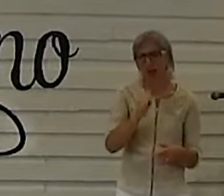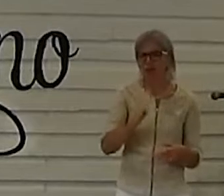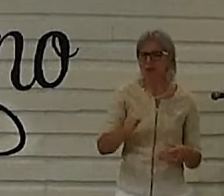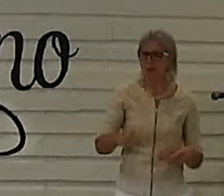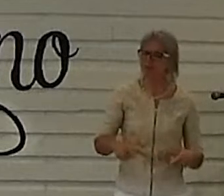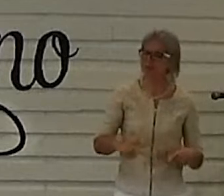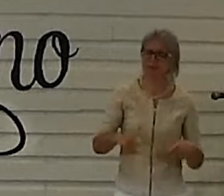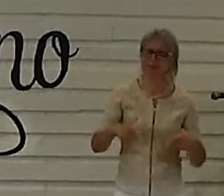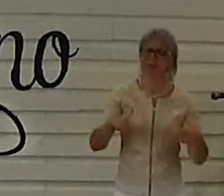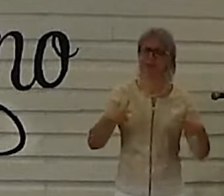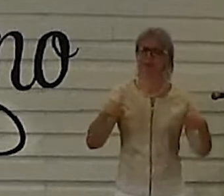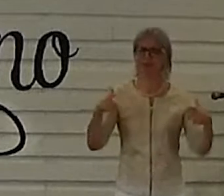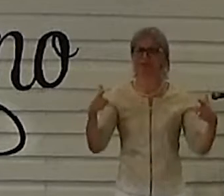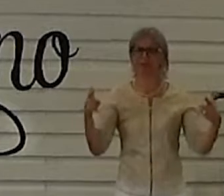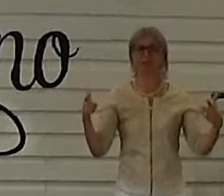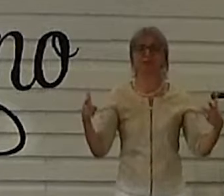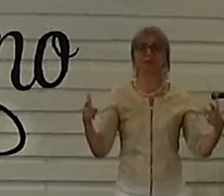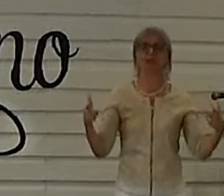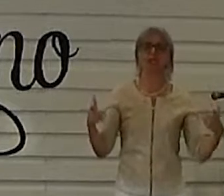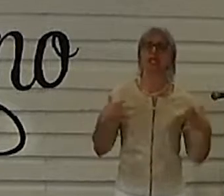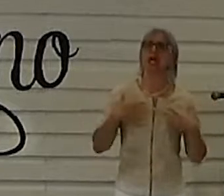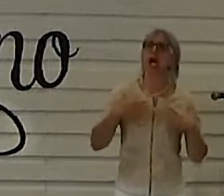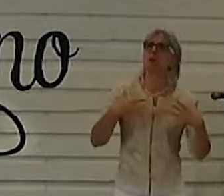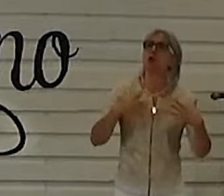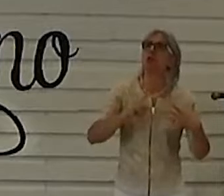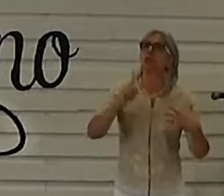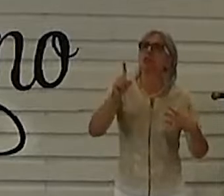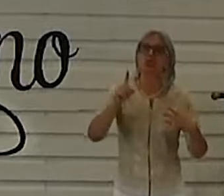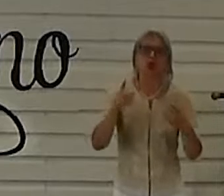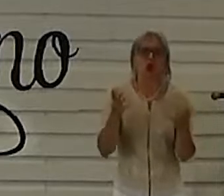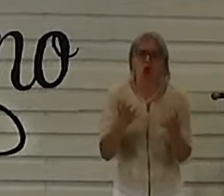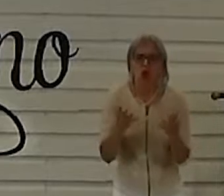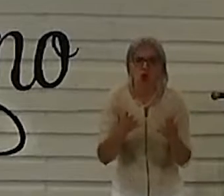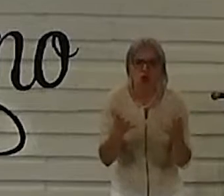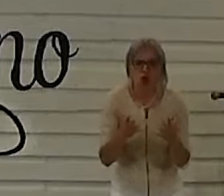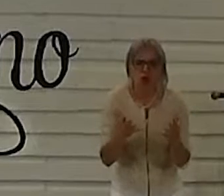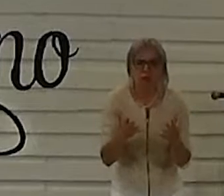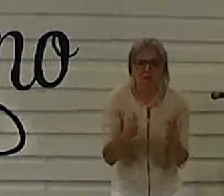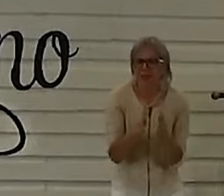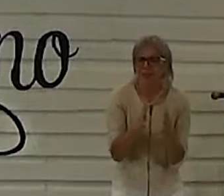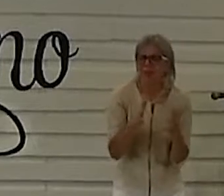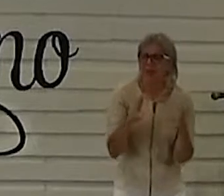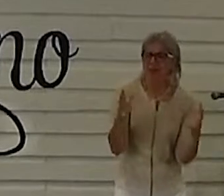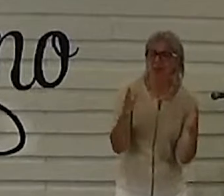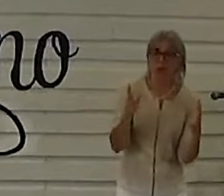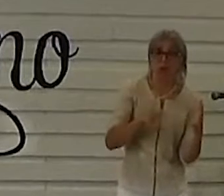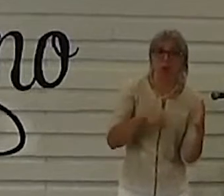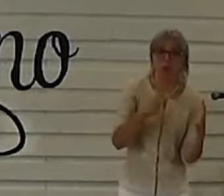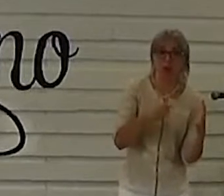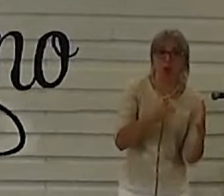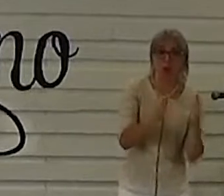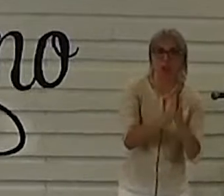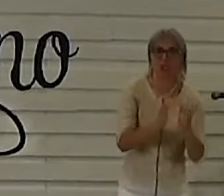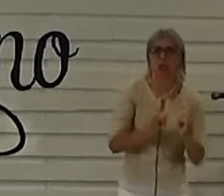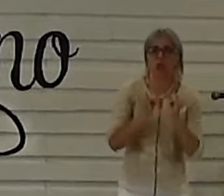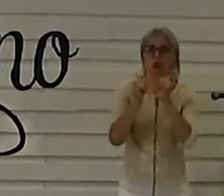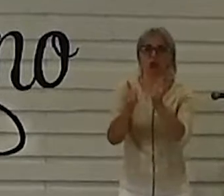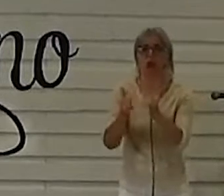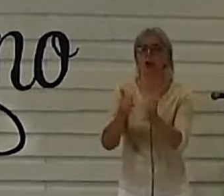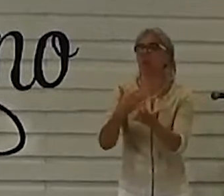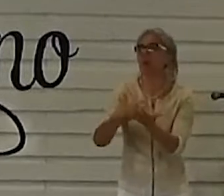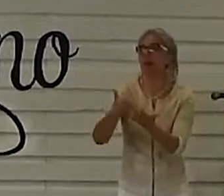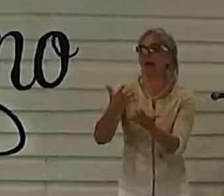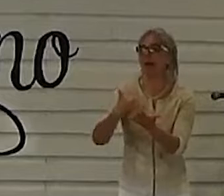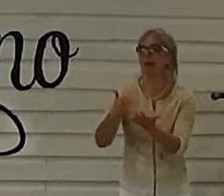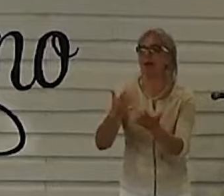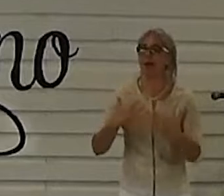è profondo, quanto è largo l'amore di Dio. Amen. Poi prendiamo quello, usciamo e raccontiamo agli altri. Gesù, quando guariva